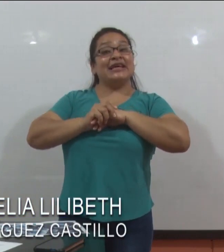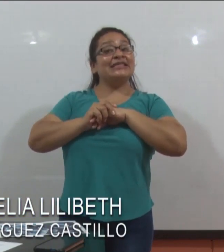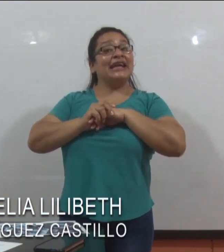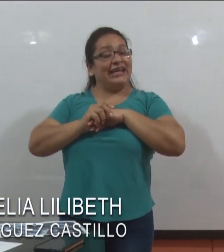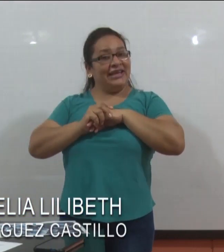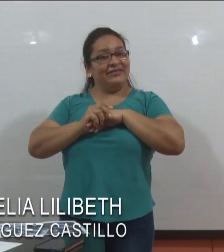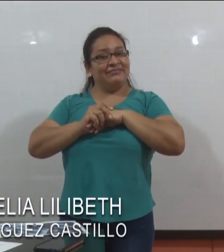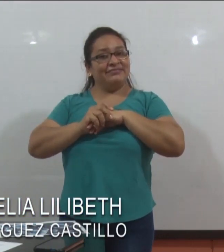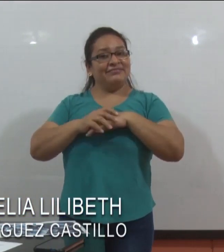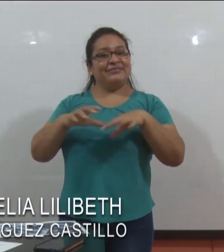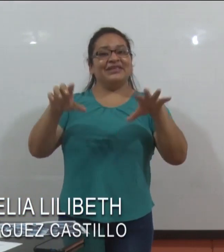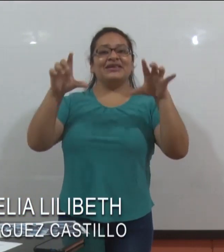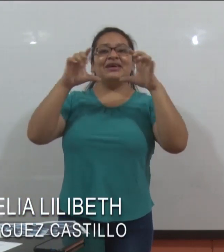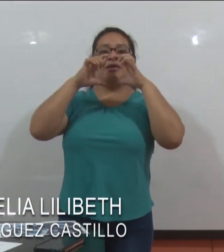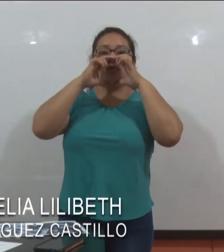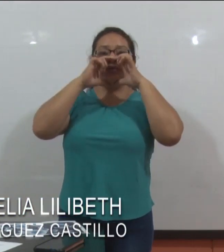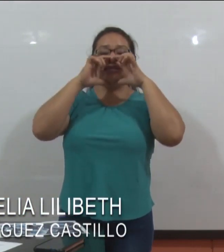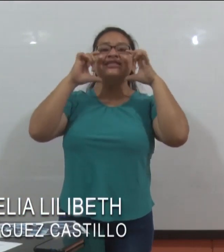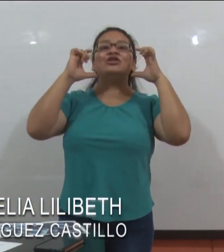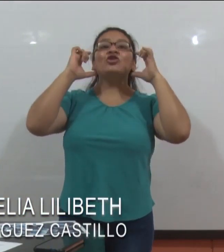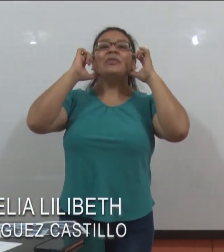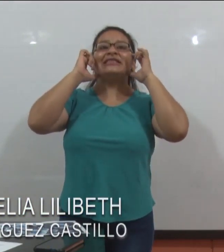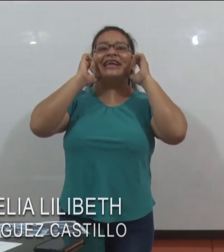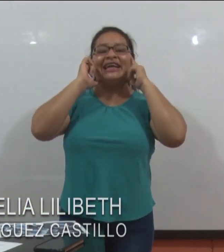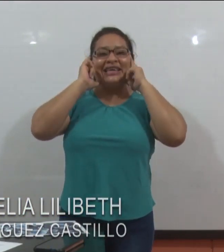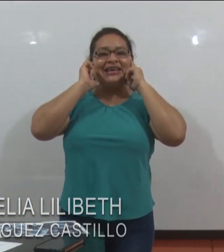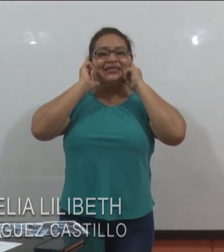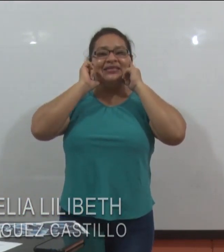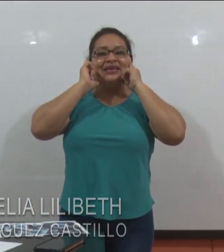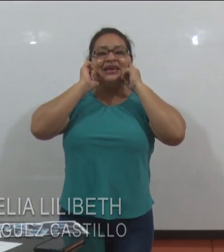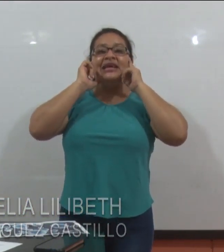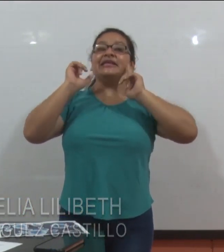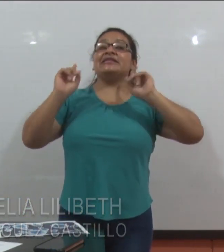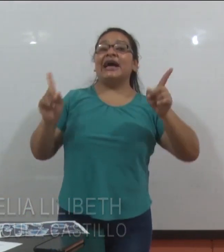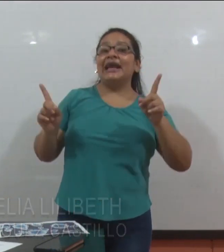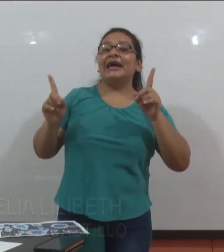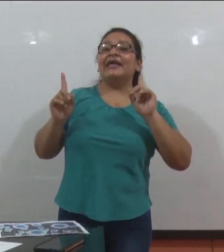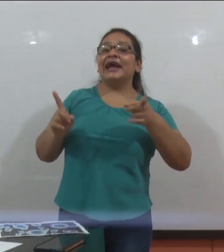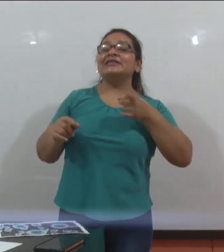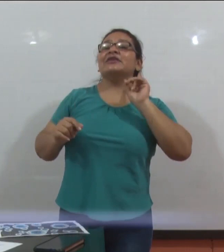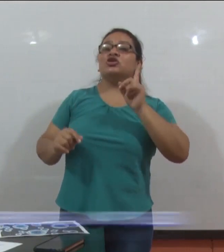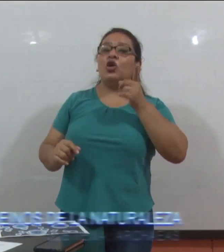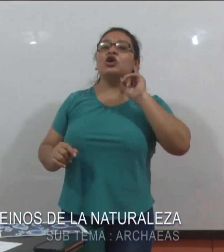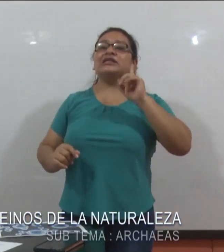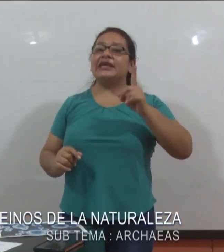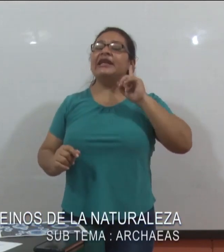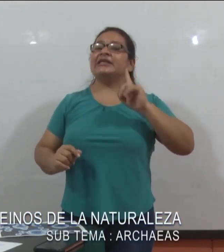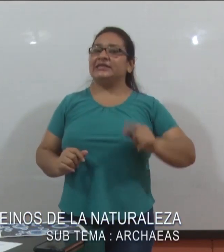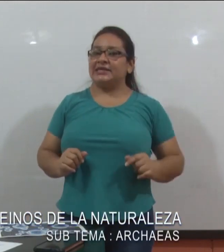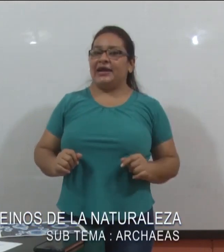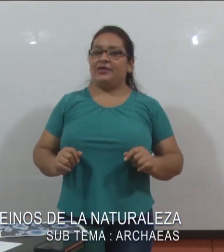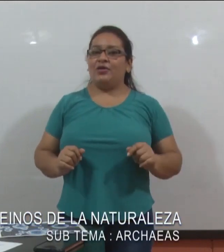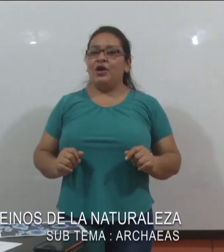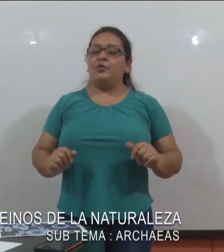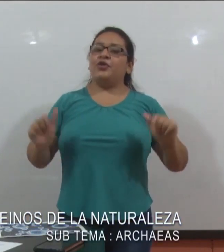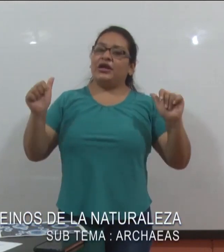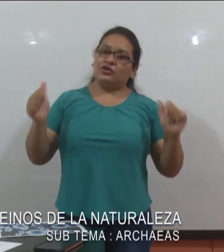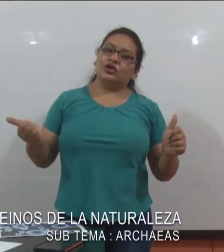a salir, use su mascarilla y salga de casa solo si es necesario. Porque nosotros